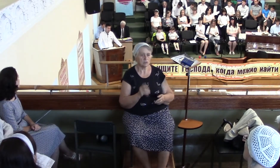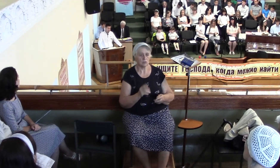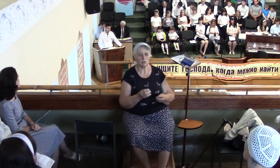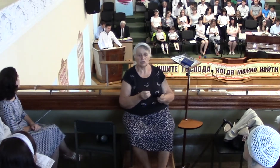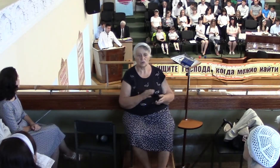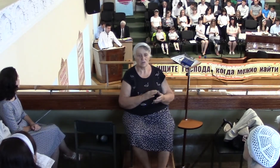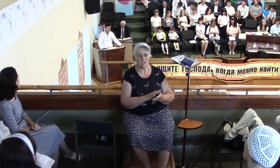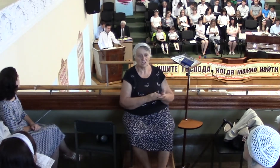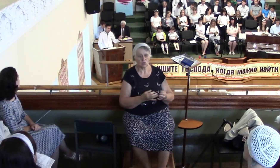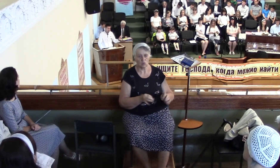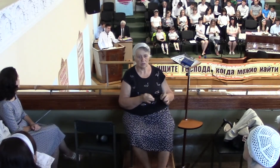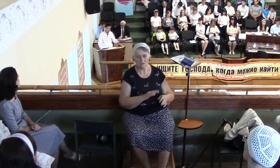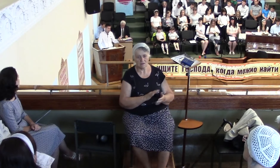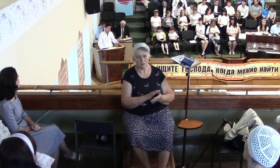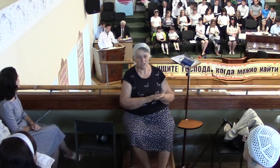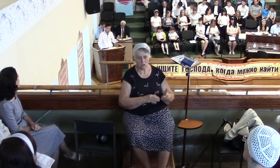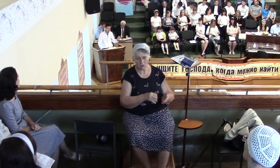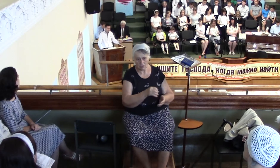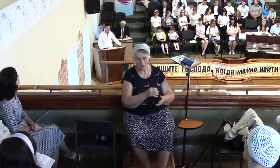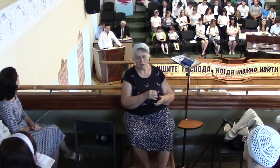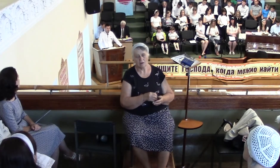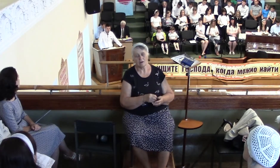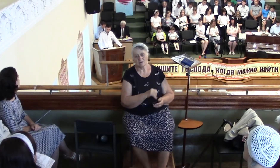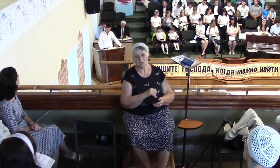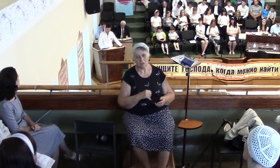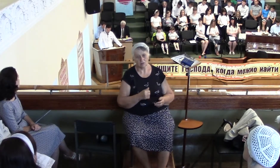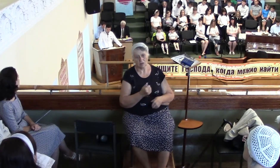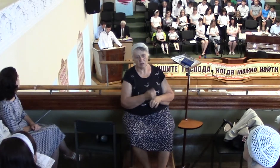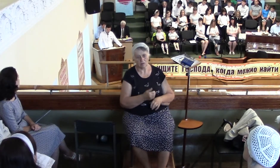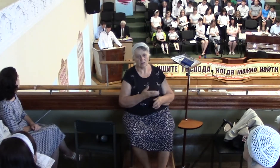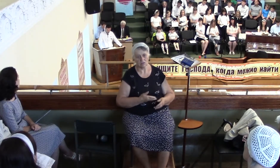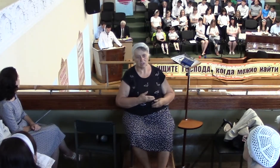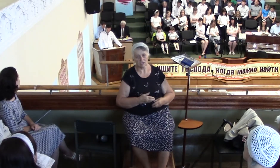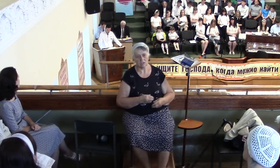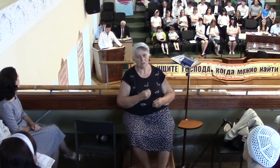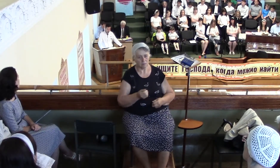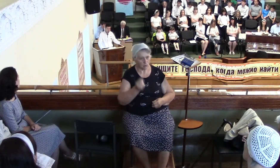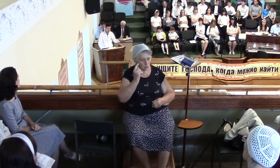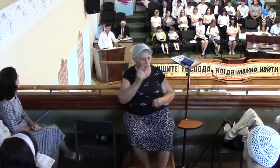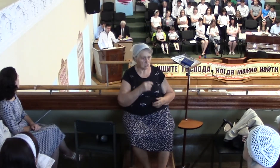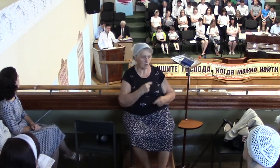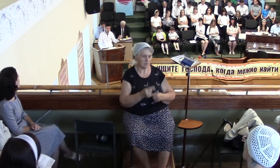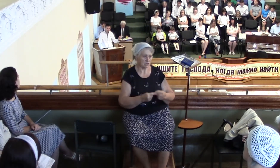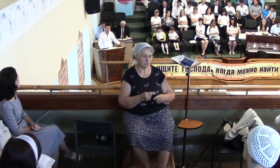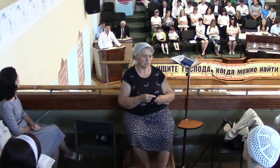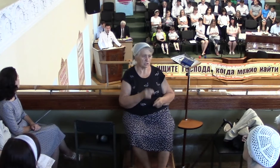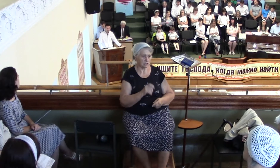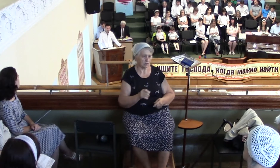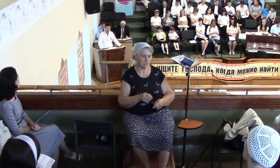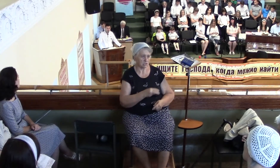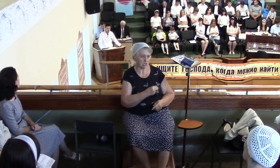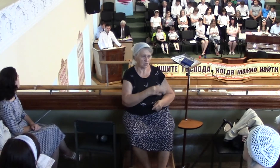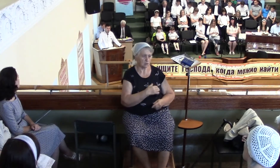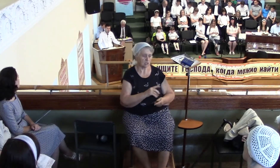прощены. Самое важное в жизни – позаботиться о своей душе, позаботиться о вечности. Человеческая душа очень